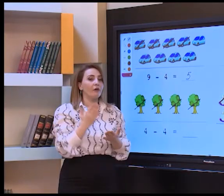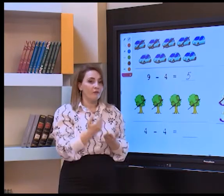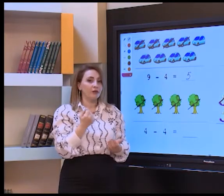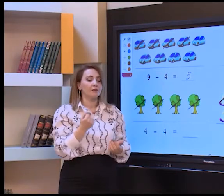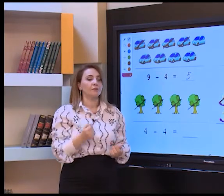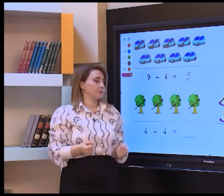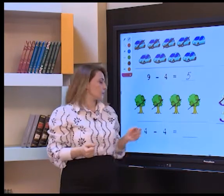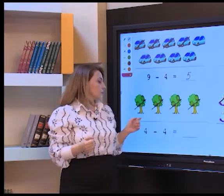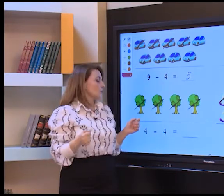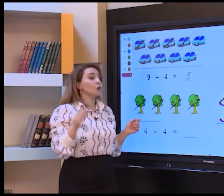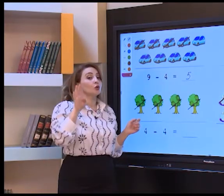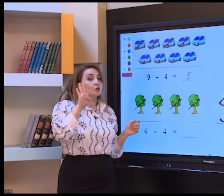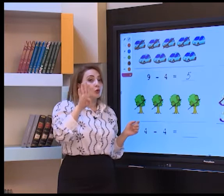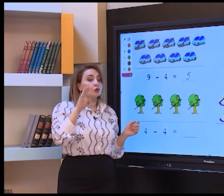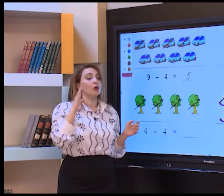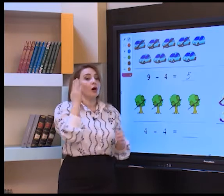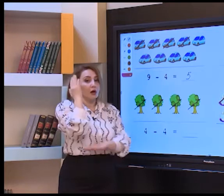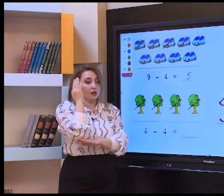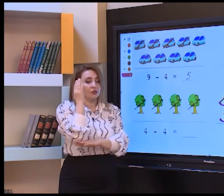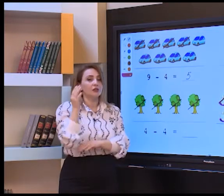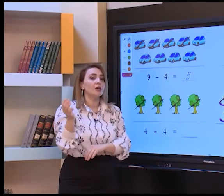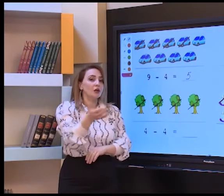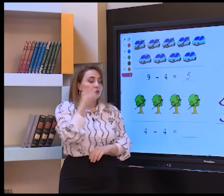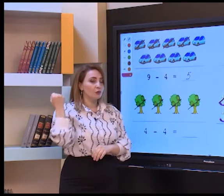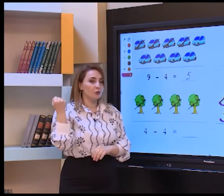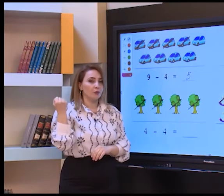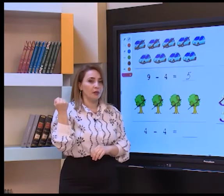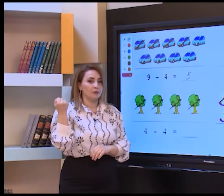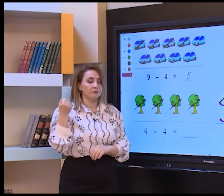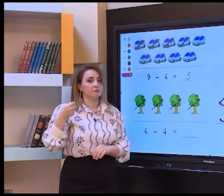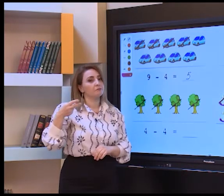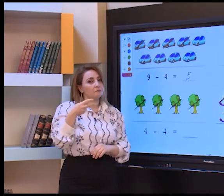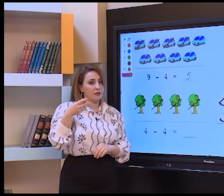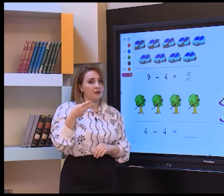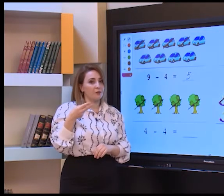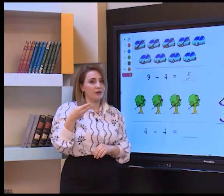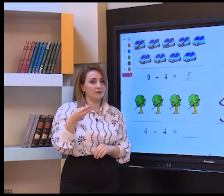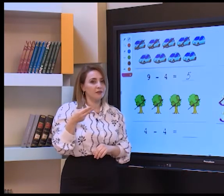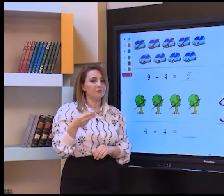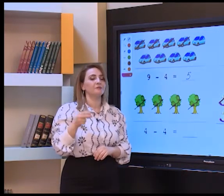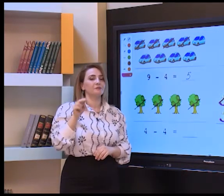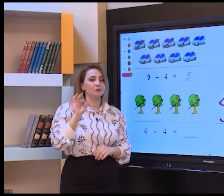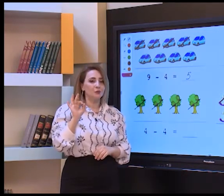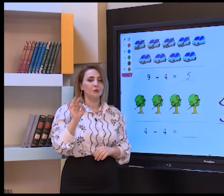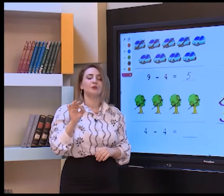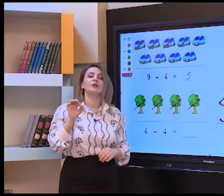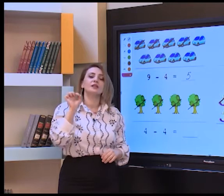var. 4 ağacı da götürüblər. Bərabərdir, düzdür,